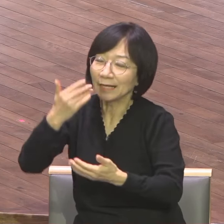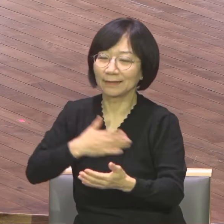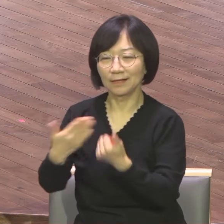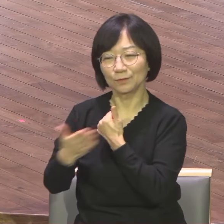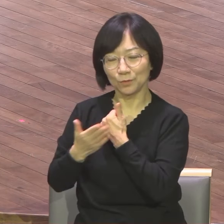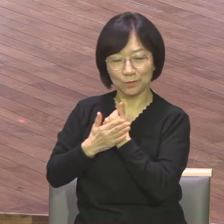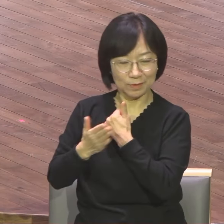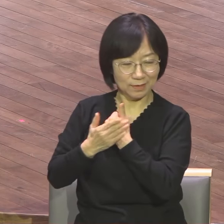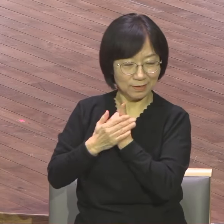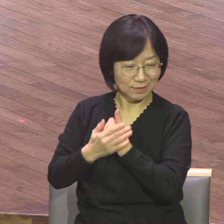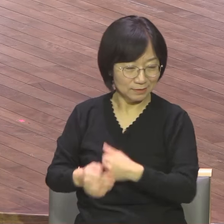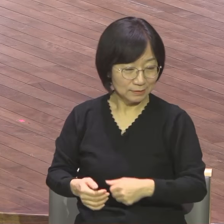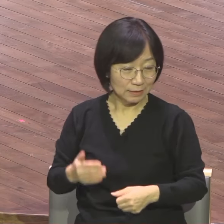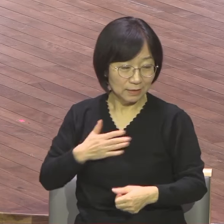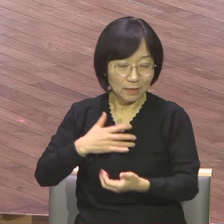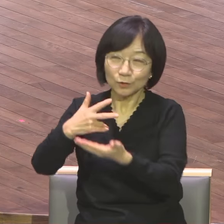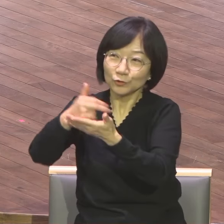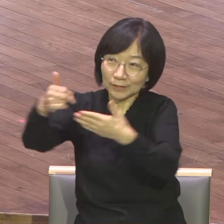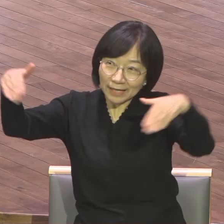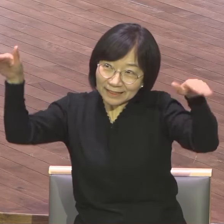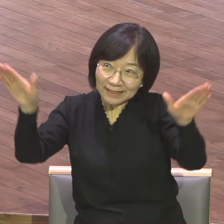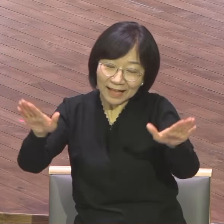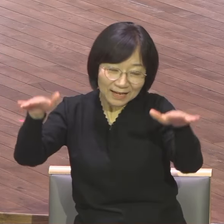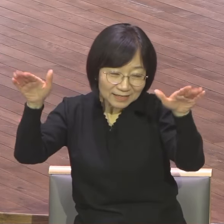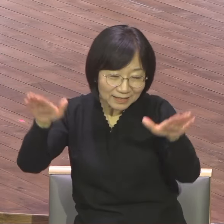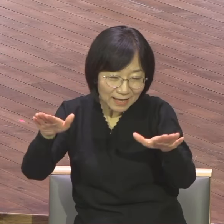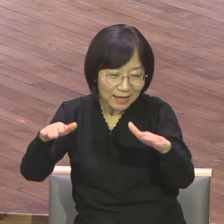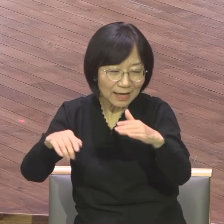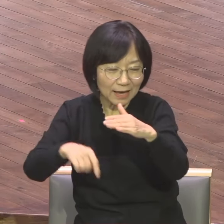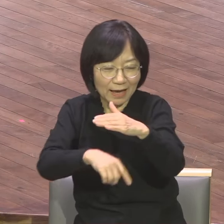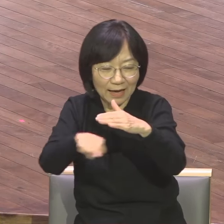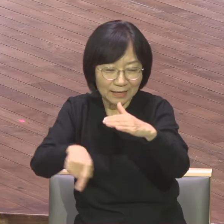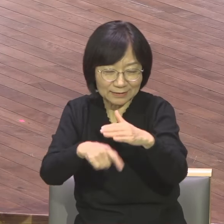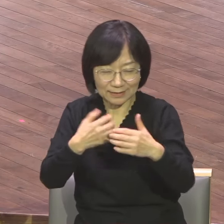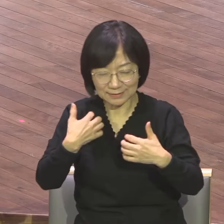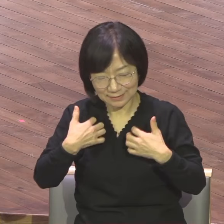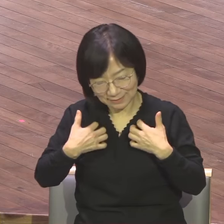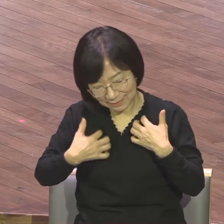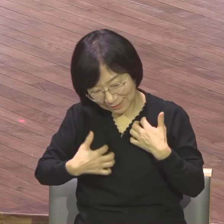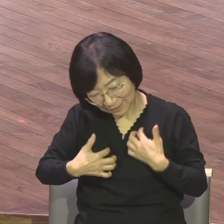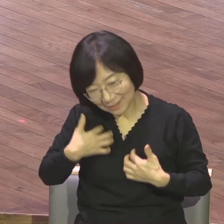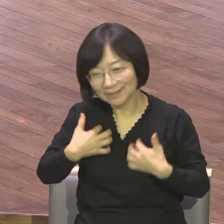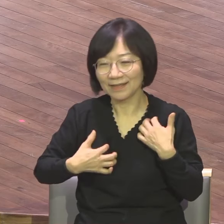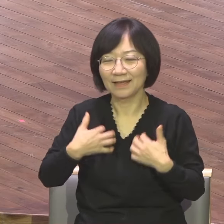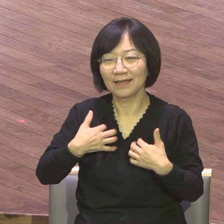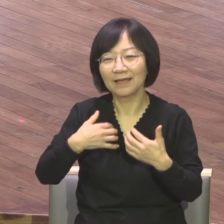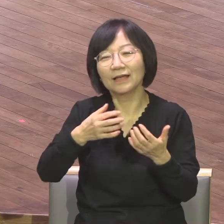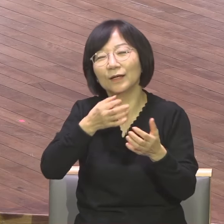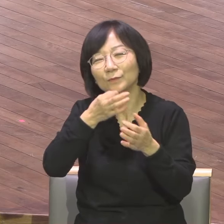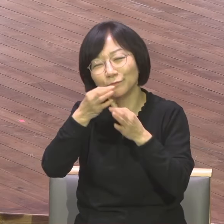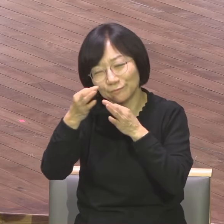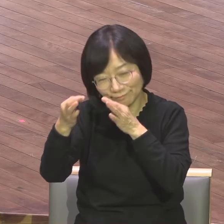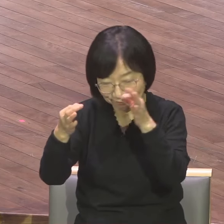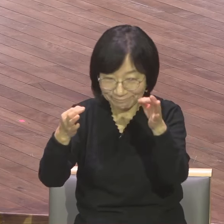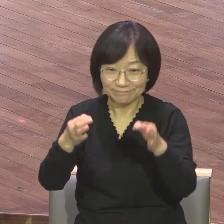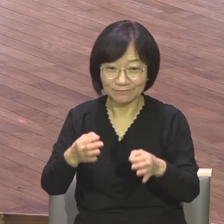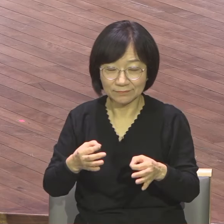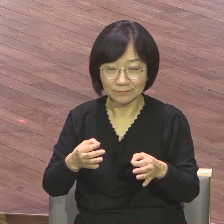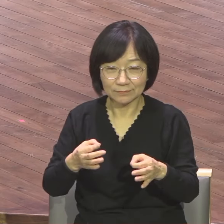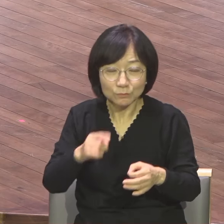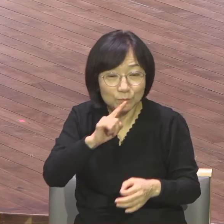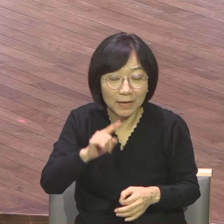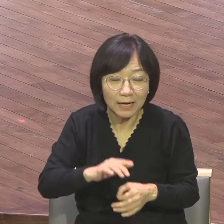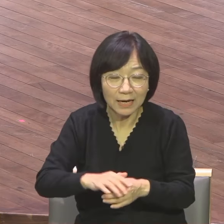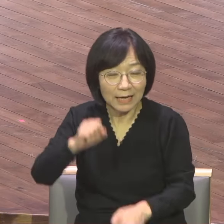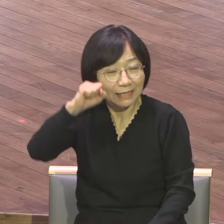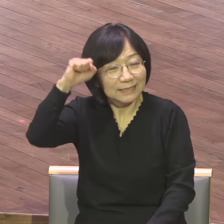도움이 되셨습니다. 내가 주의 날개 그늘에서 즐겁게 부르리이다. 다윗이 새벽과